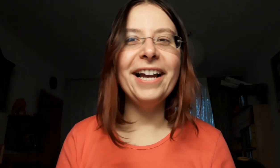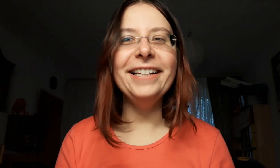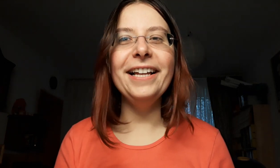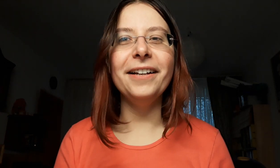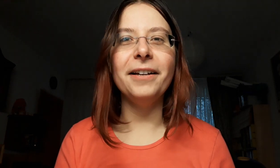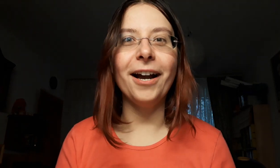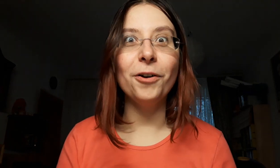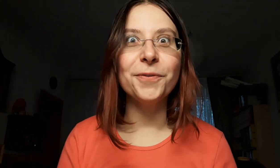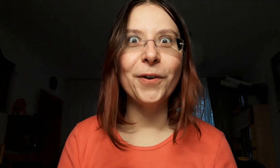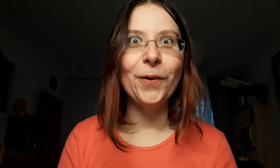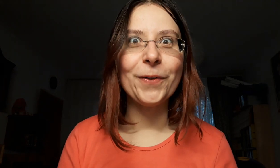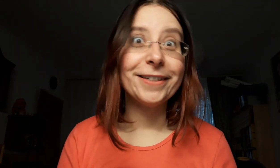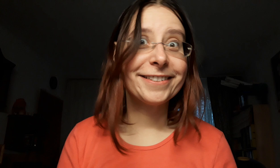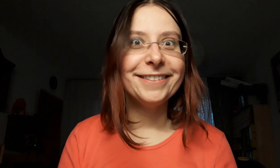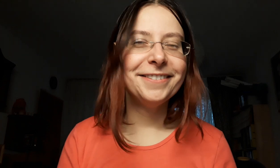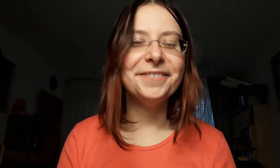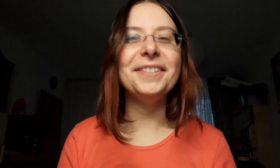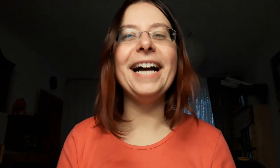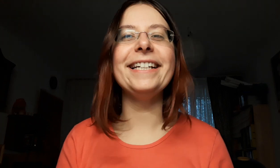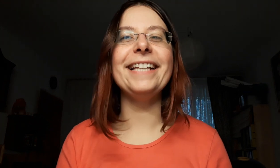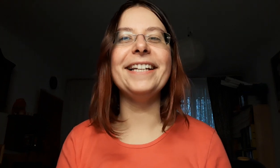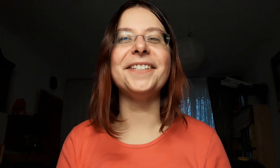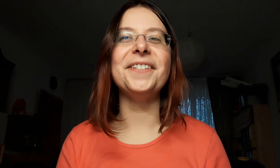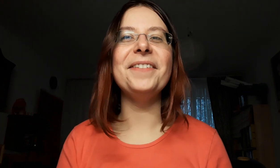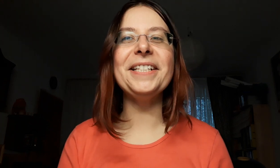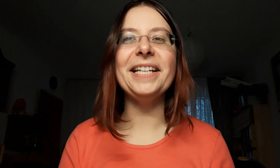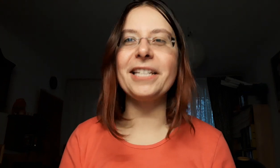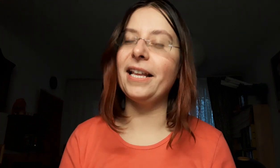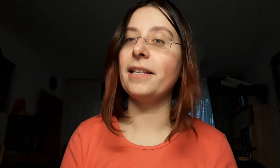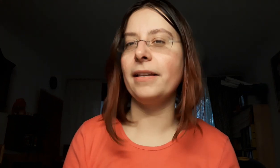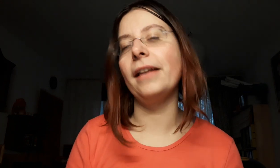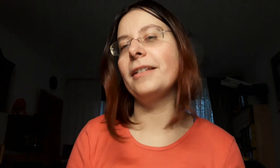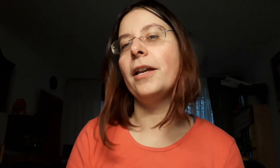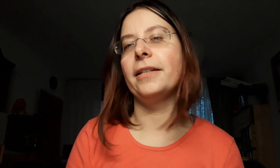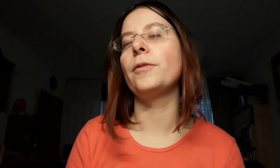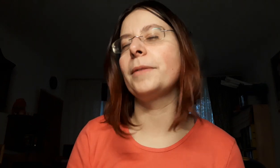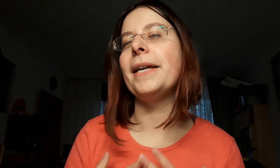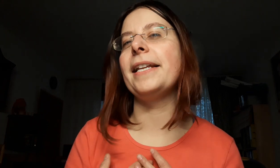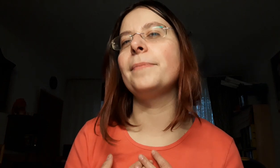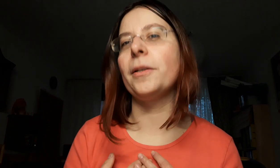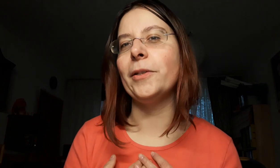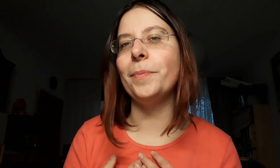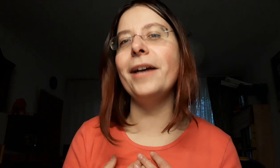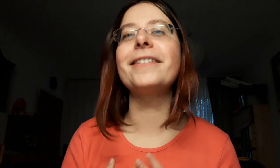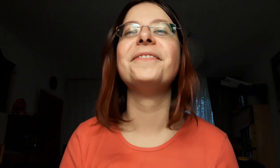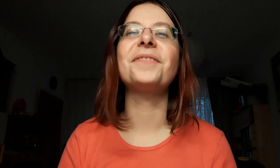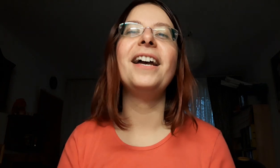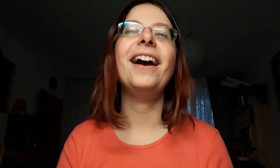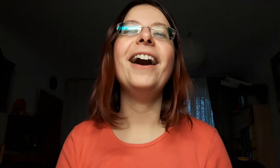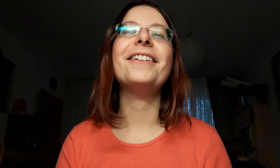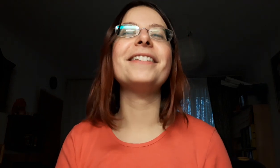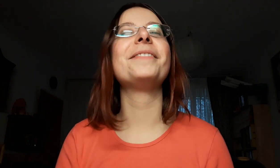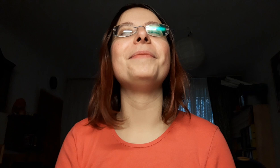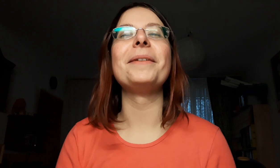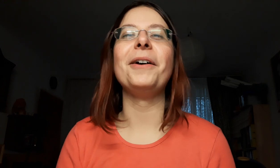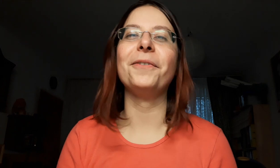eine Herausforderung. Eine kleine. Aber es ist, also ich meine, es macht mir Spaß. Und es macht mir auch